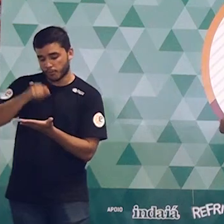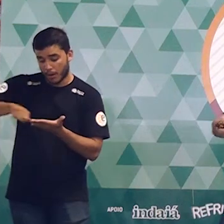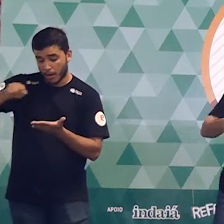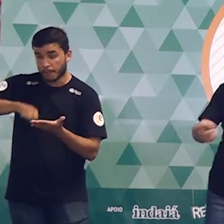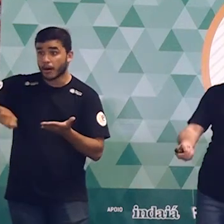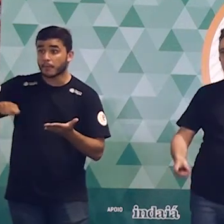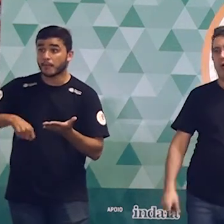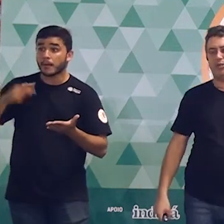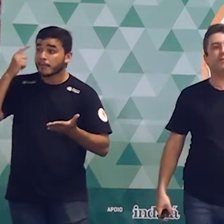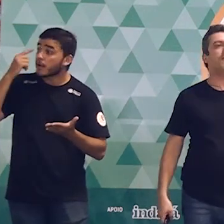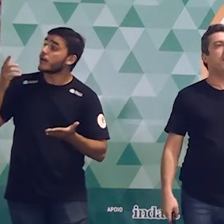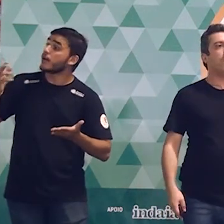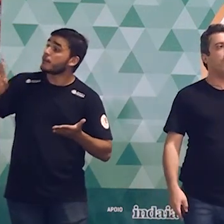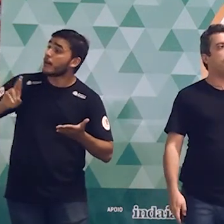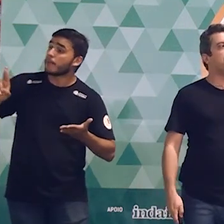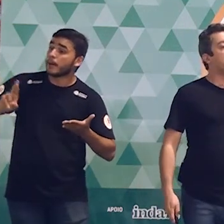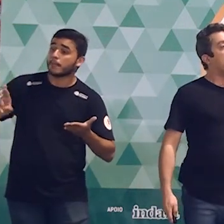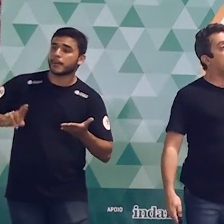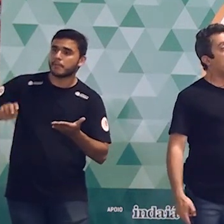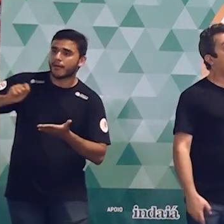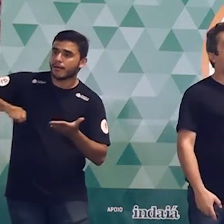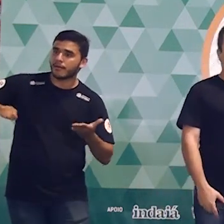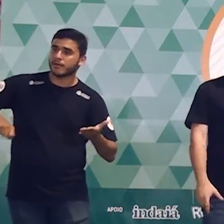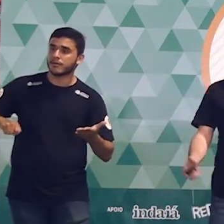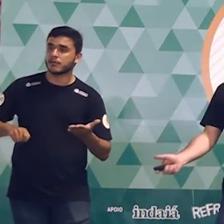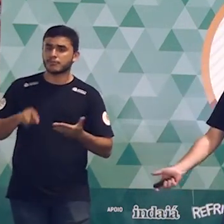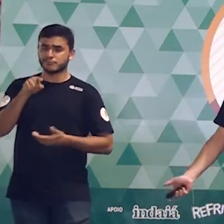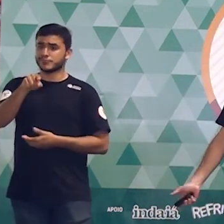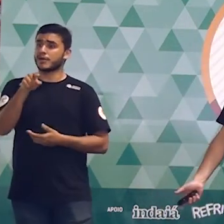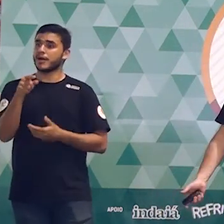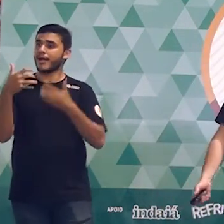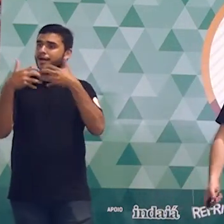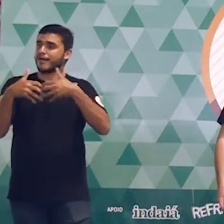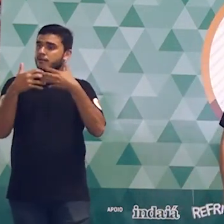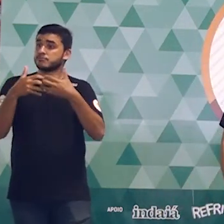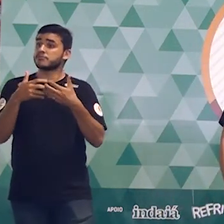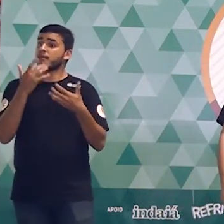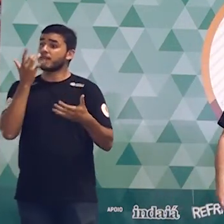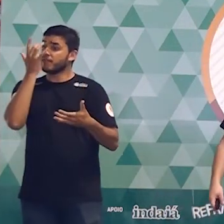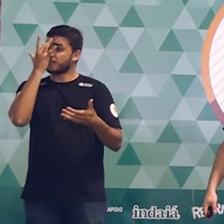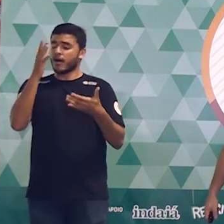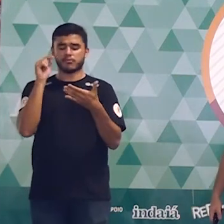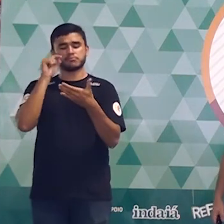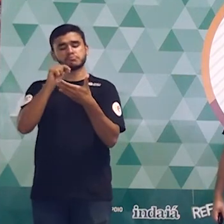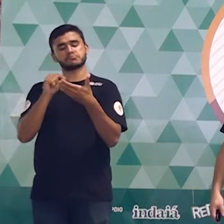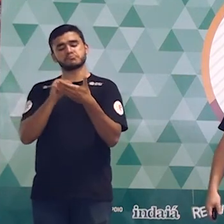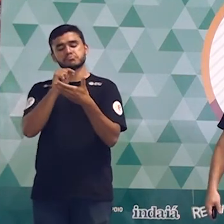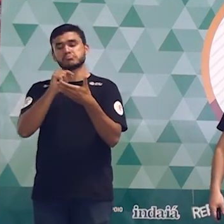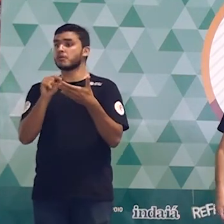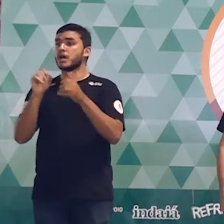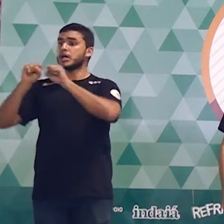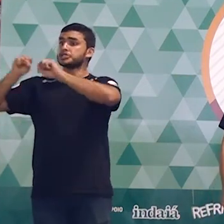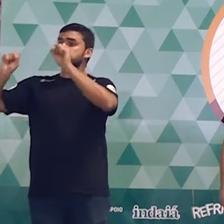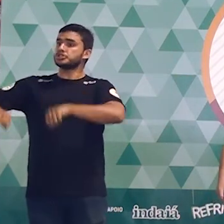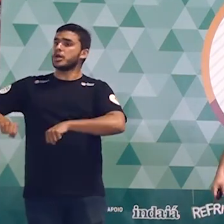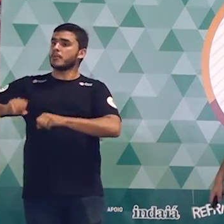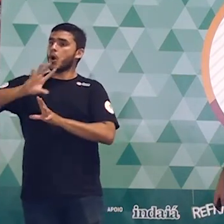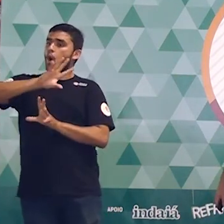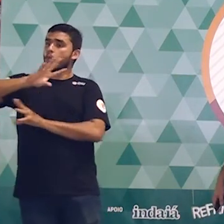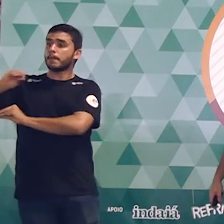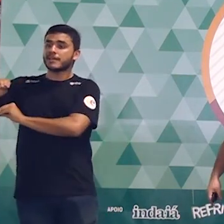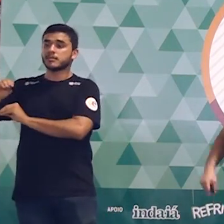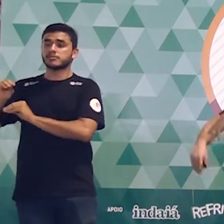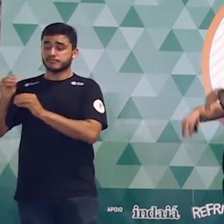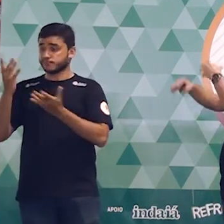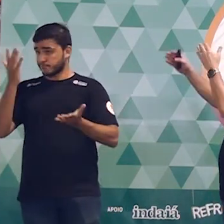ficar escrevendo as tuas respostas, ok? Então, para que serve o censo? Professor, o censo conta as pessoas. É uma